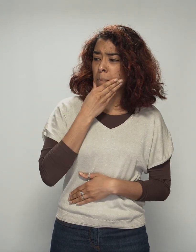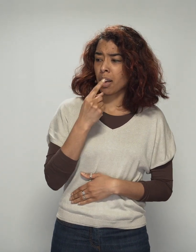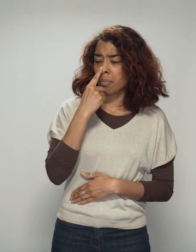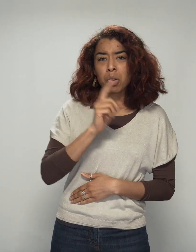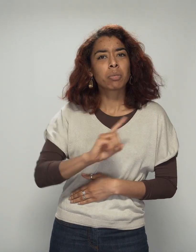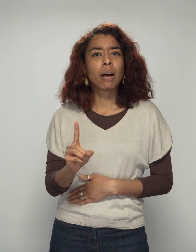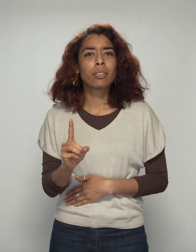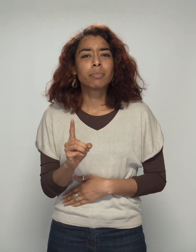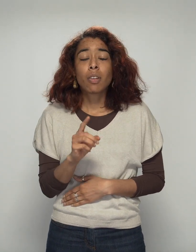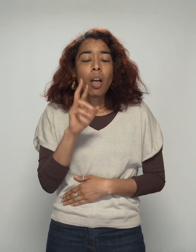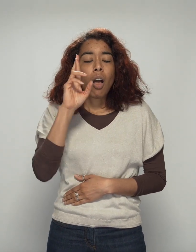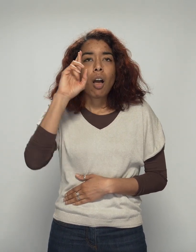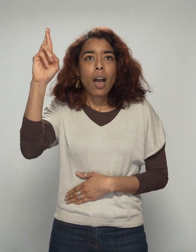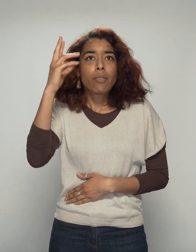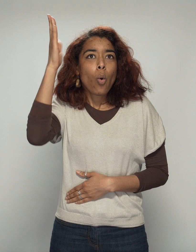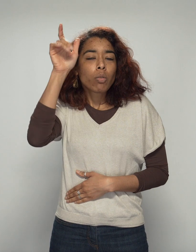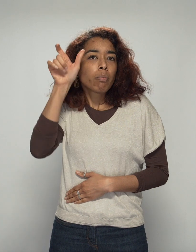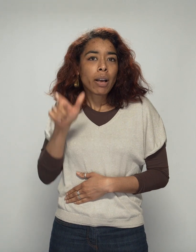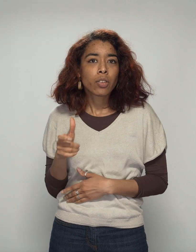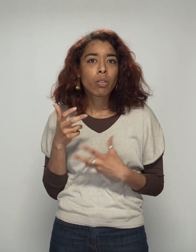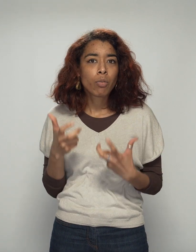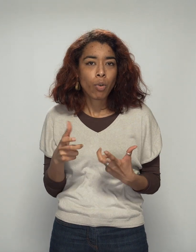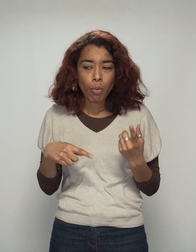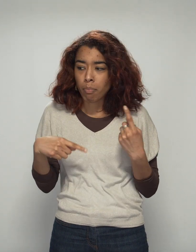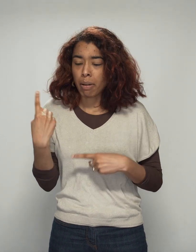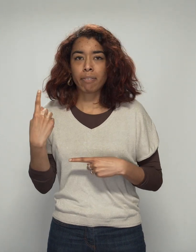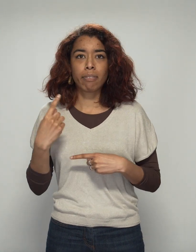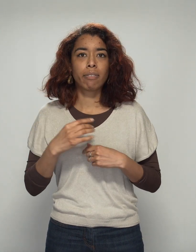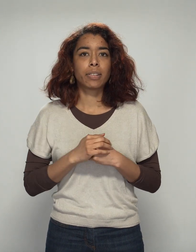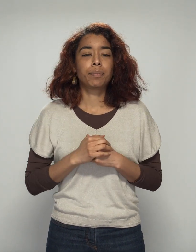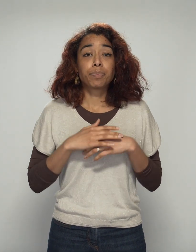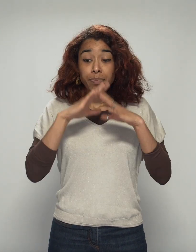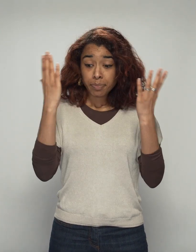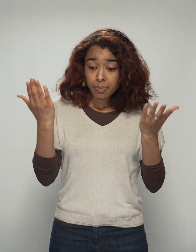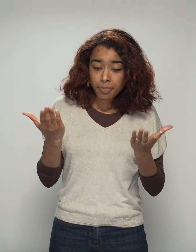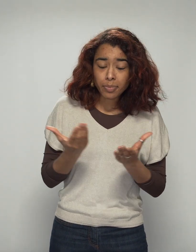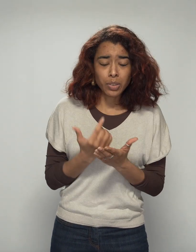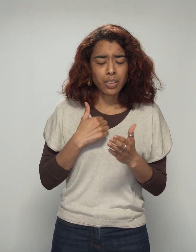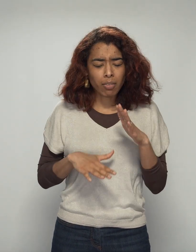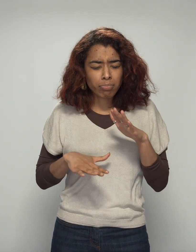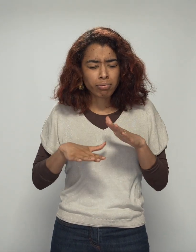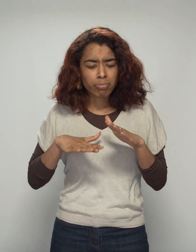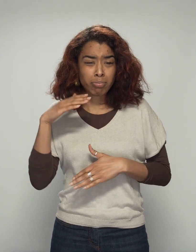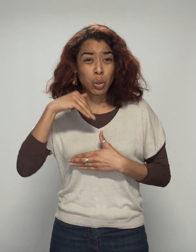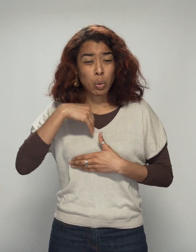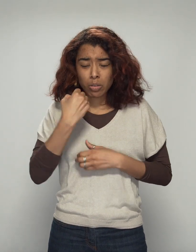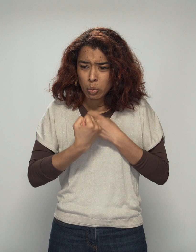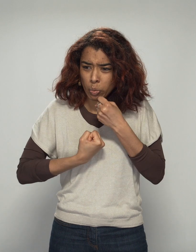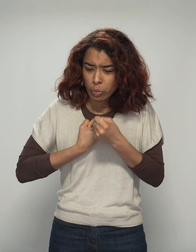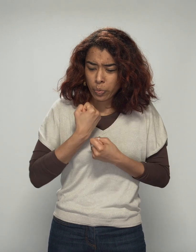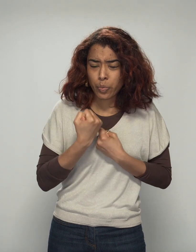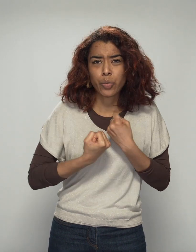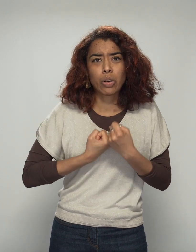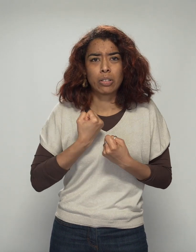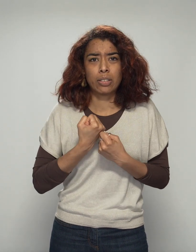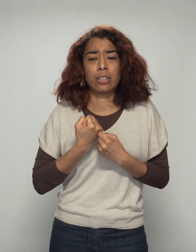rêvais secrètement d'être quelqu'un d'autre. J'ai grandi donc face à tout ça très mal